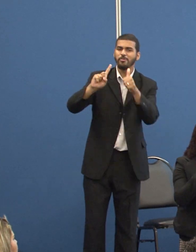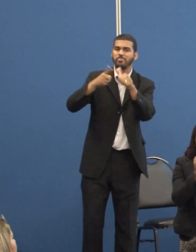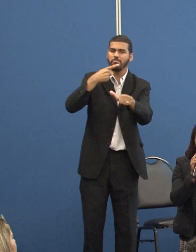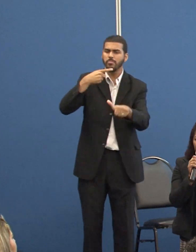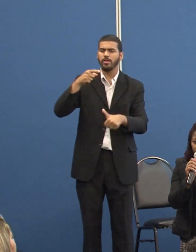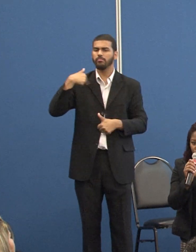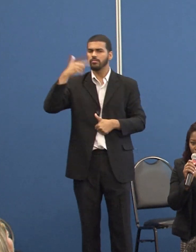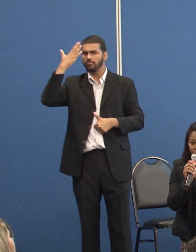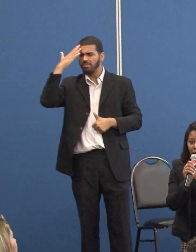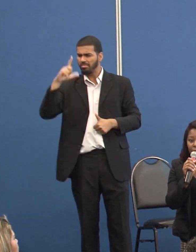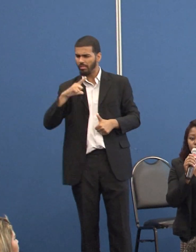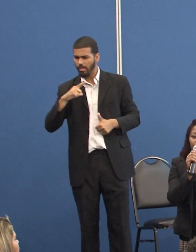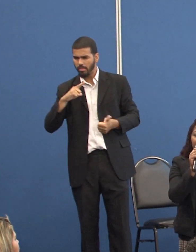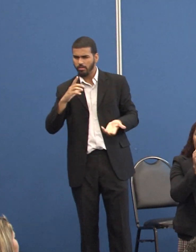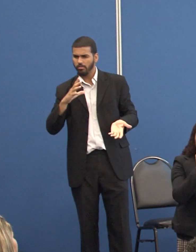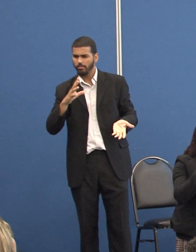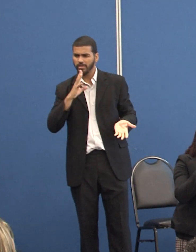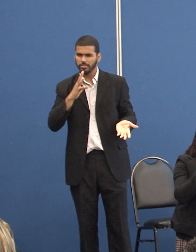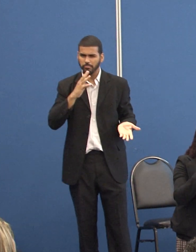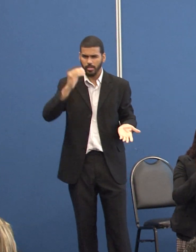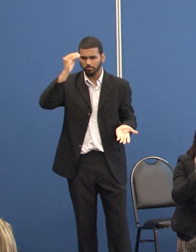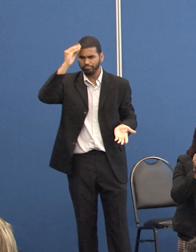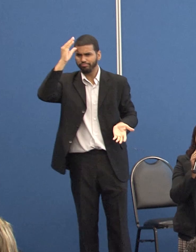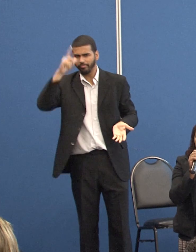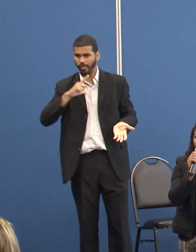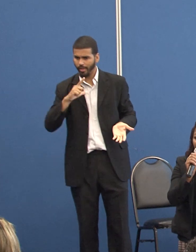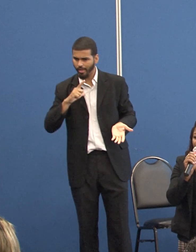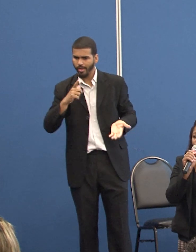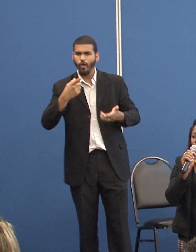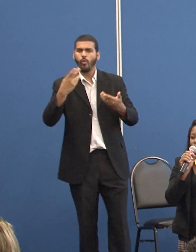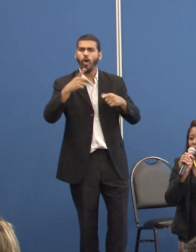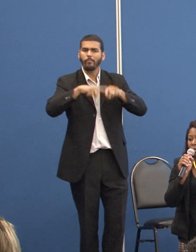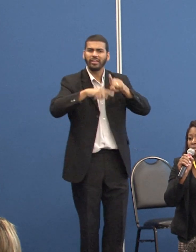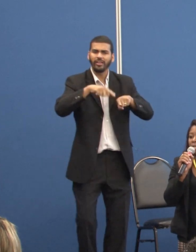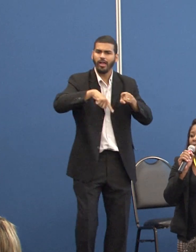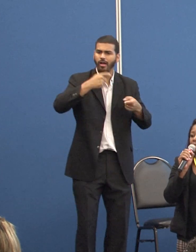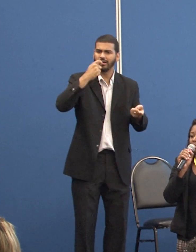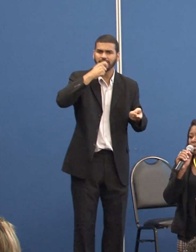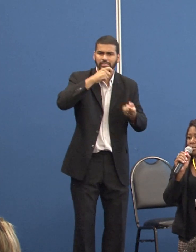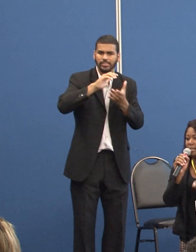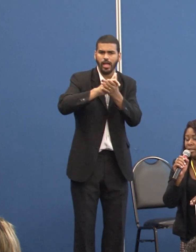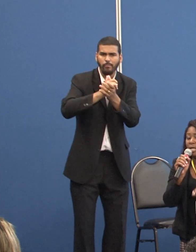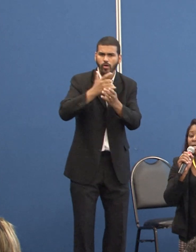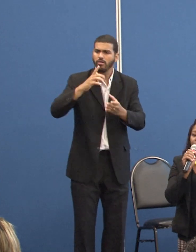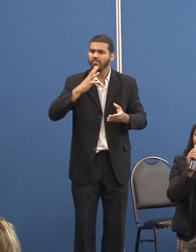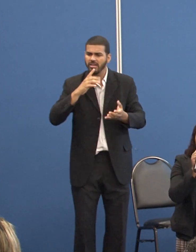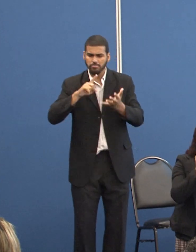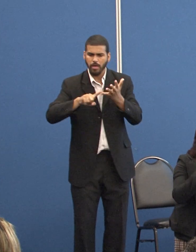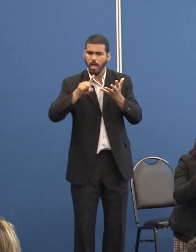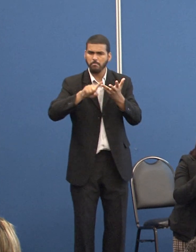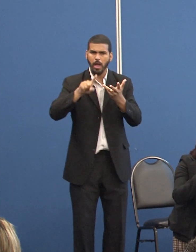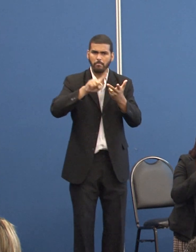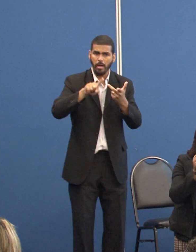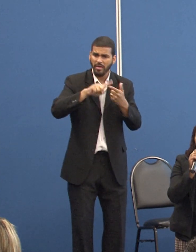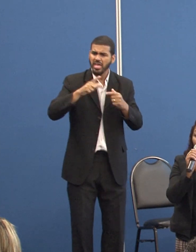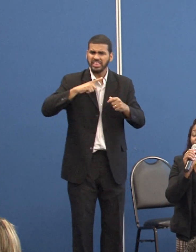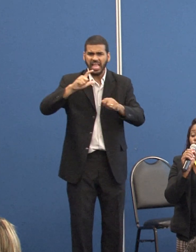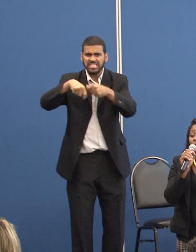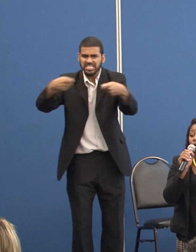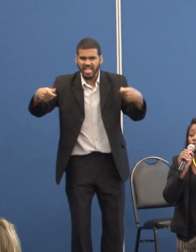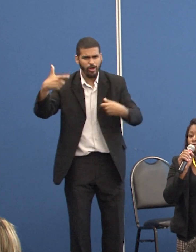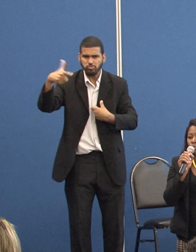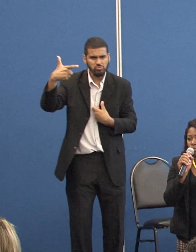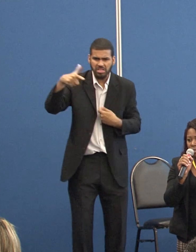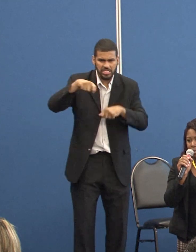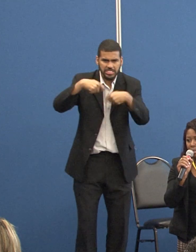possui conhecimento de que esses produtos são utilizados em qual momento, se ele está sinalizado, se tem ou se não tem sinal e qual é a